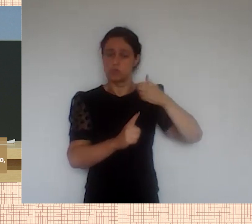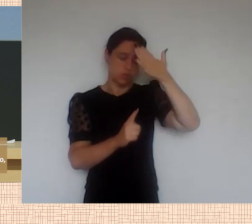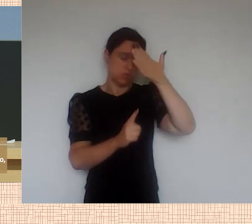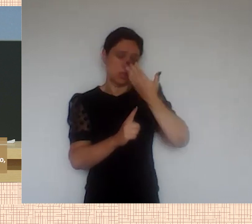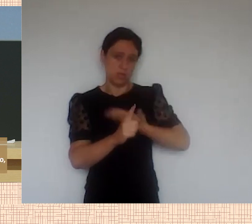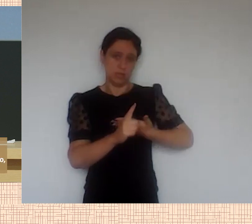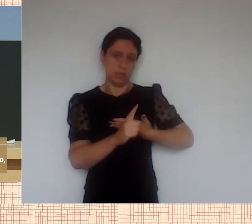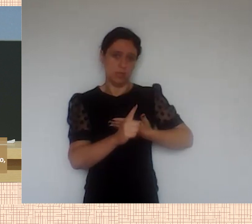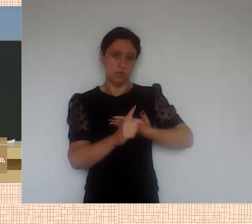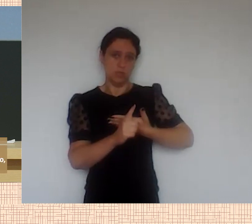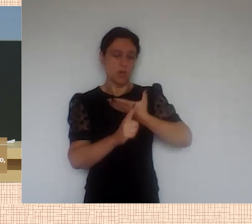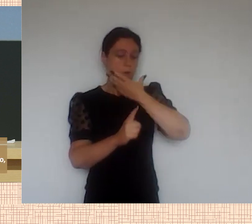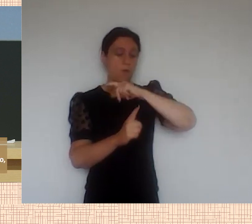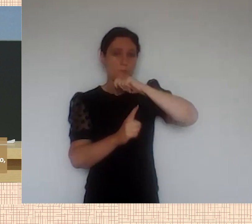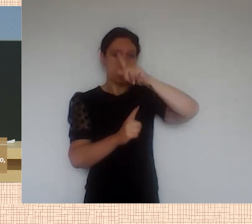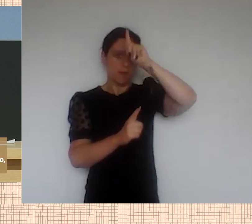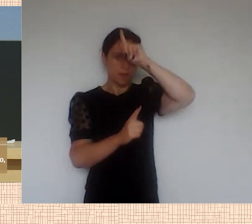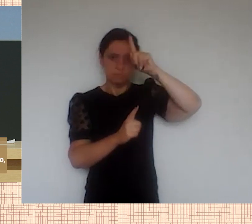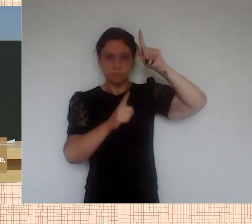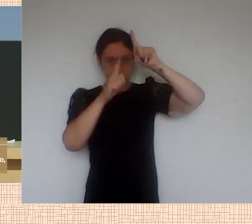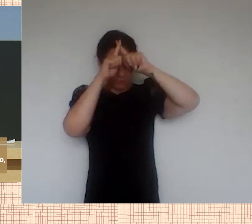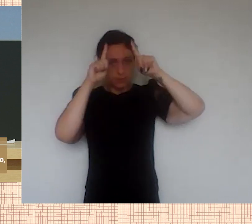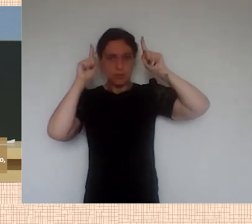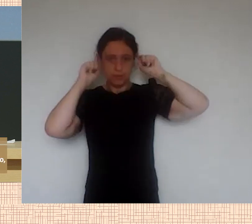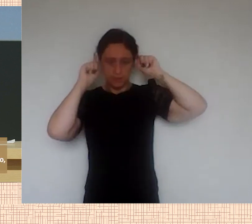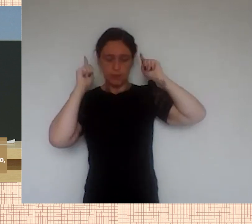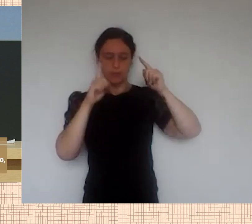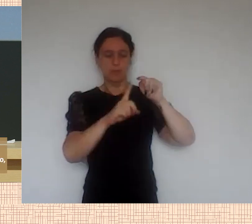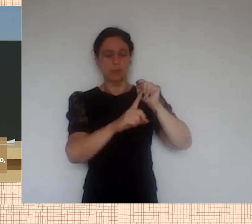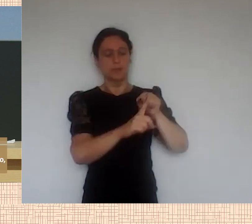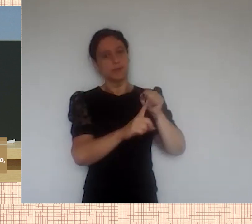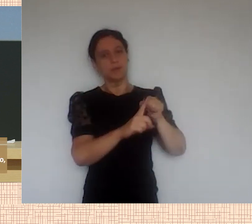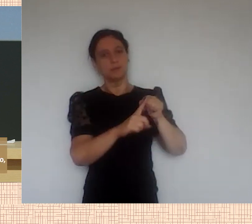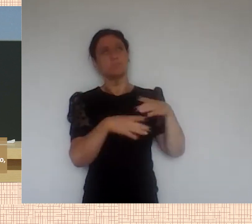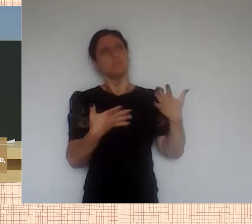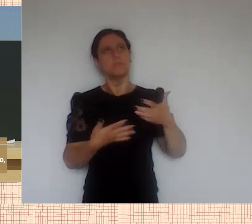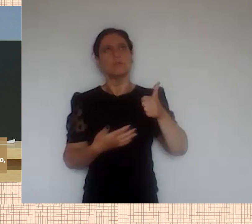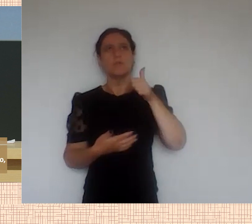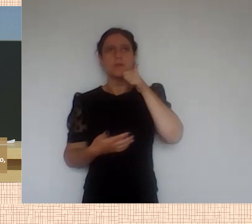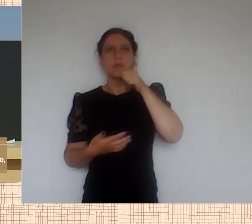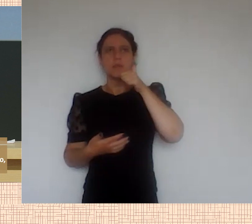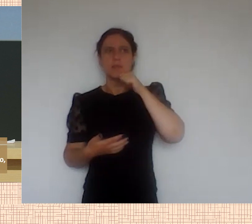é crente, porque ela já creu no Senhor antes da segunda vinda